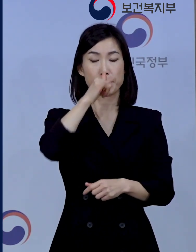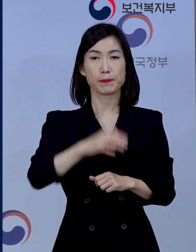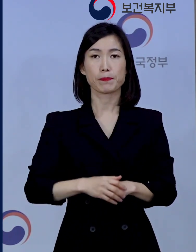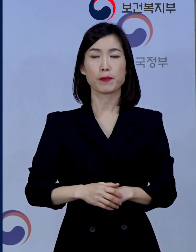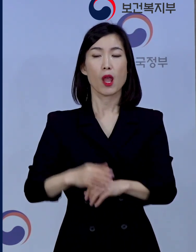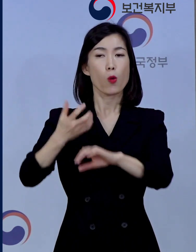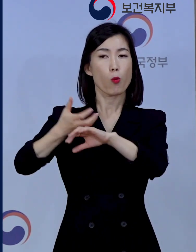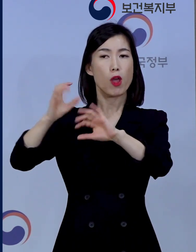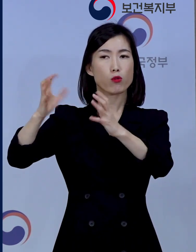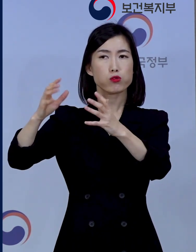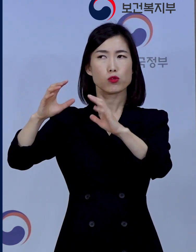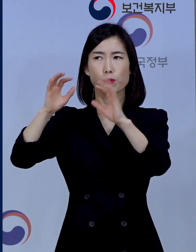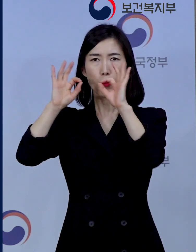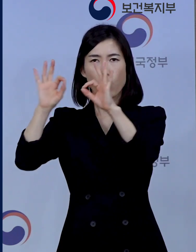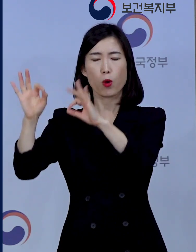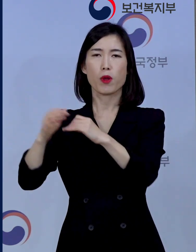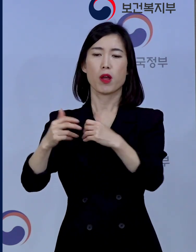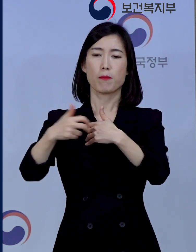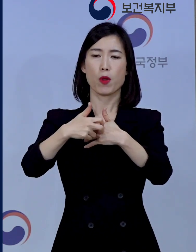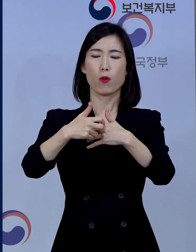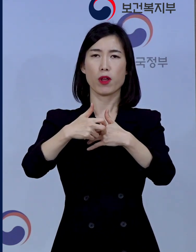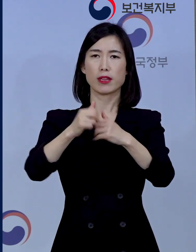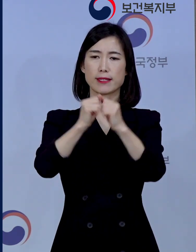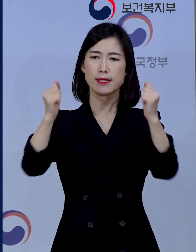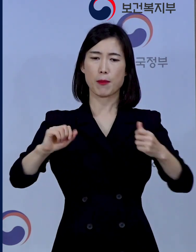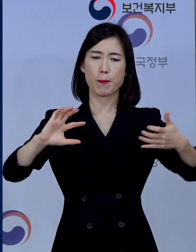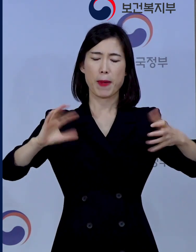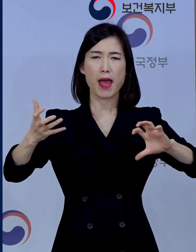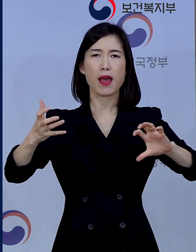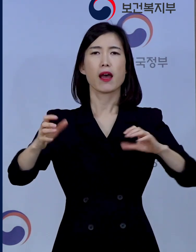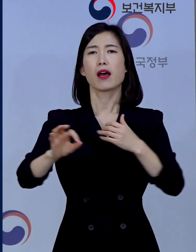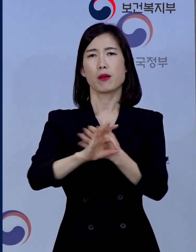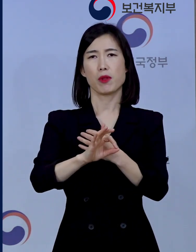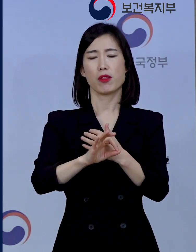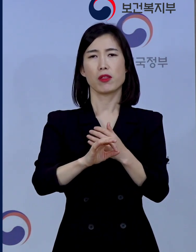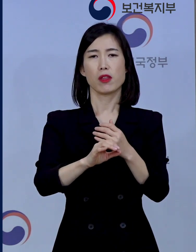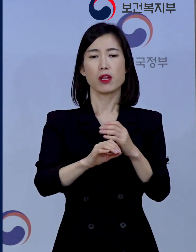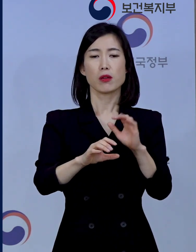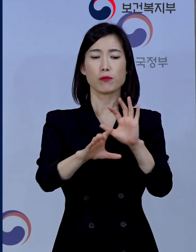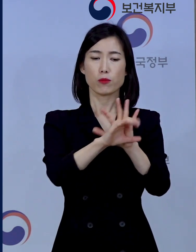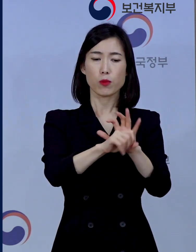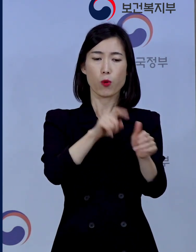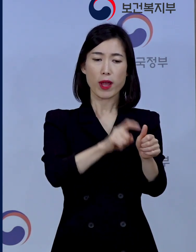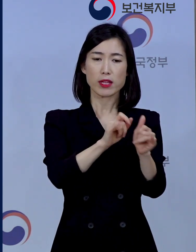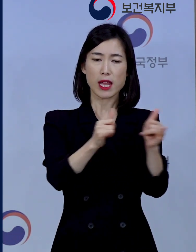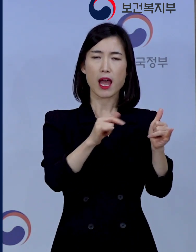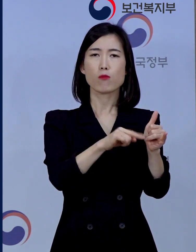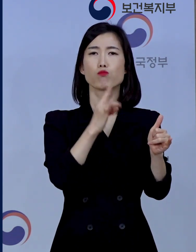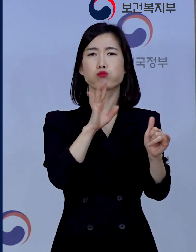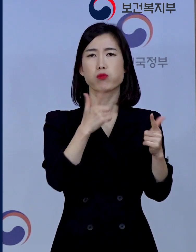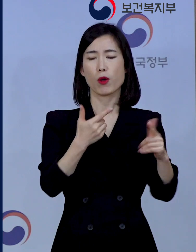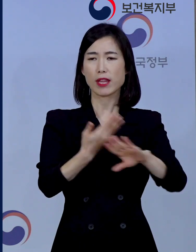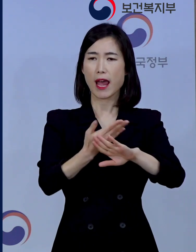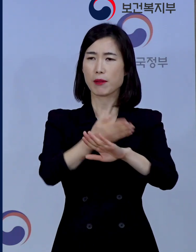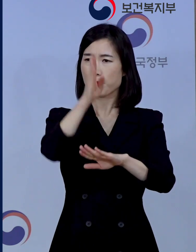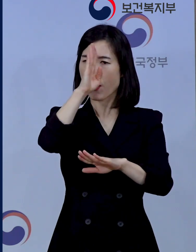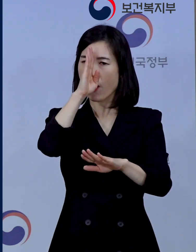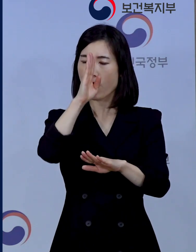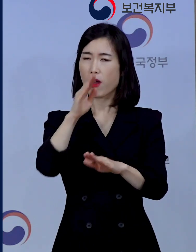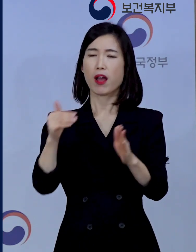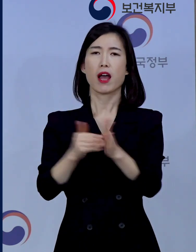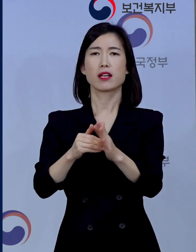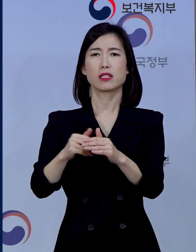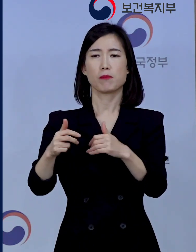해외 많은 국가들처럼 의료체계가 마비되는 경우 코로나19 환자뿐 아니라 모든 진료가